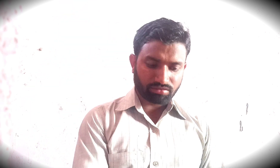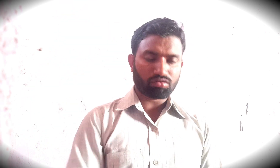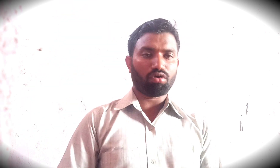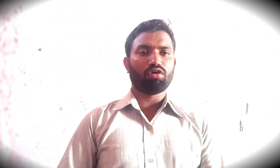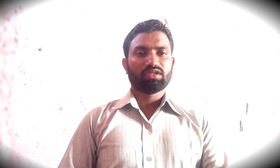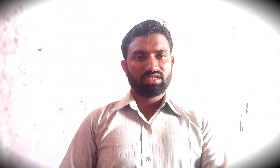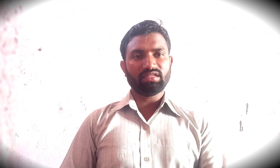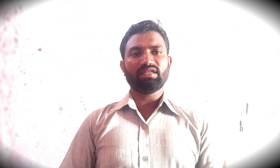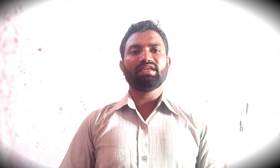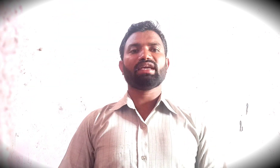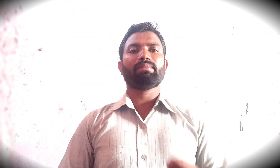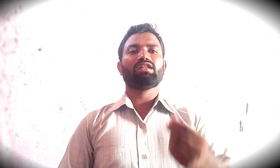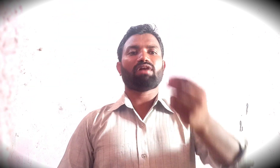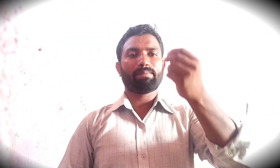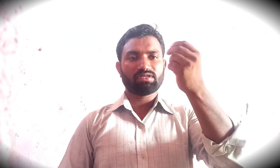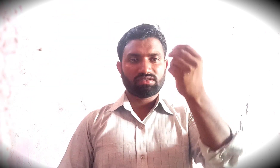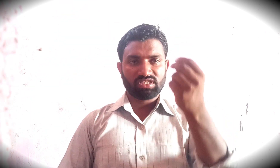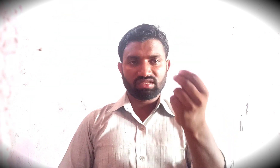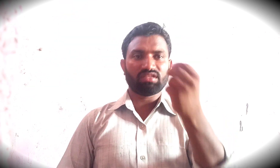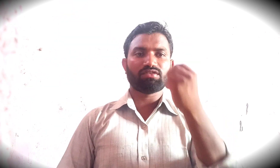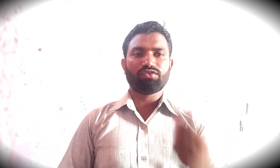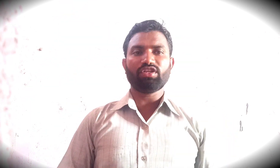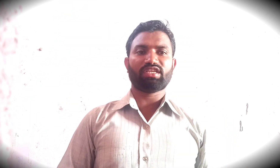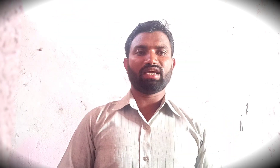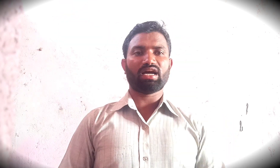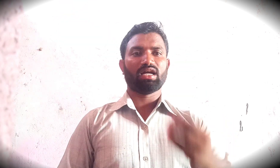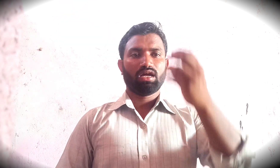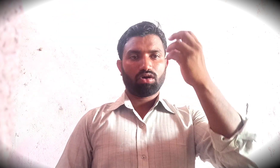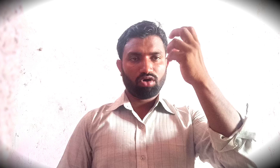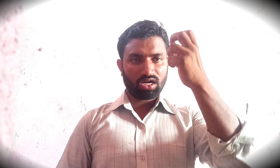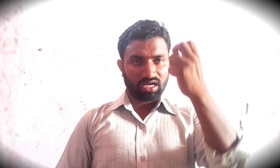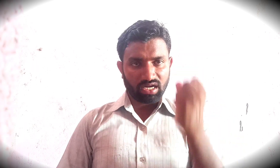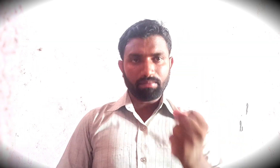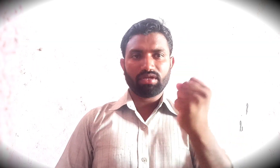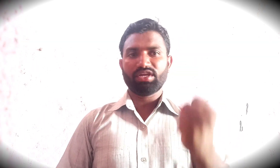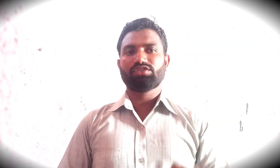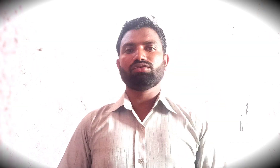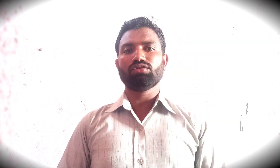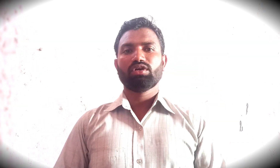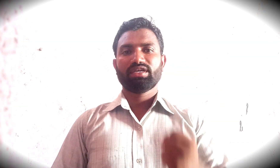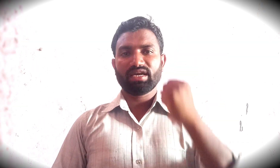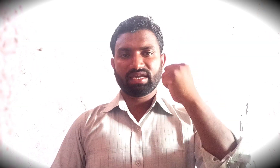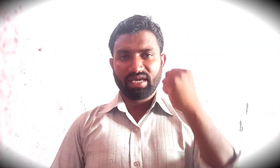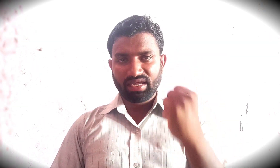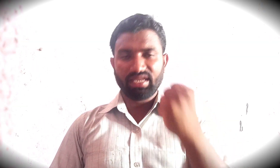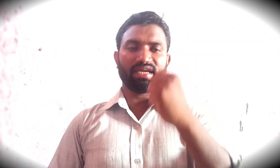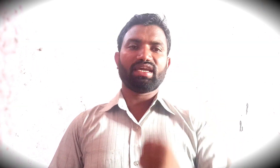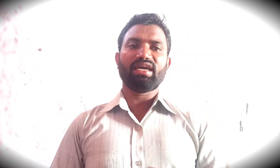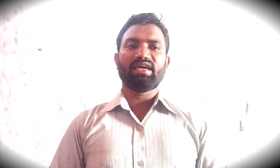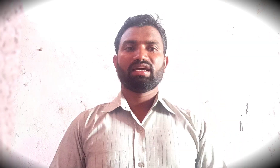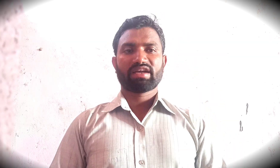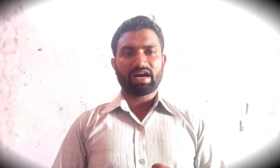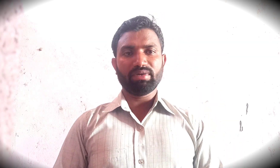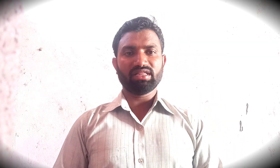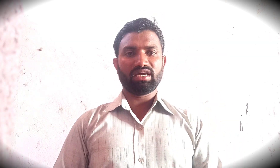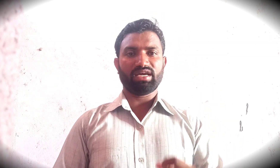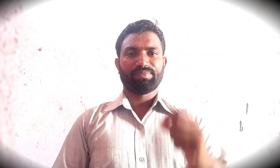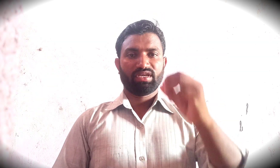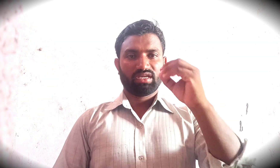इसको 3 दिन के बाद वापस जीवित किया। और अब यीशु ये कहने के काबिल थे